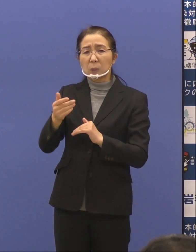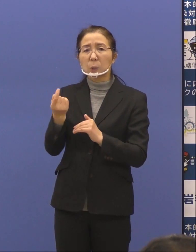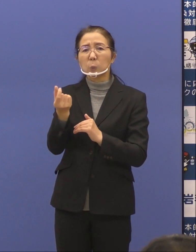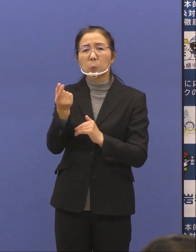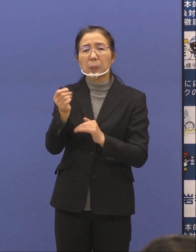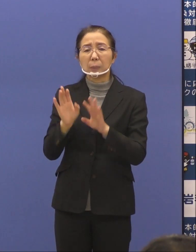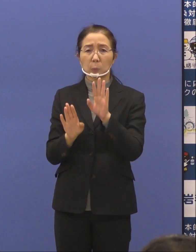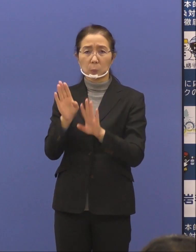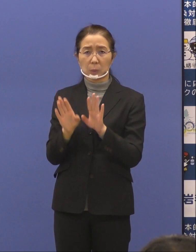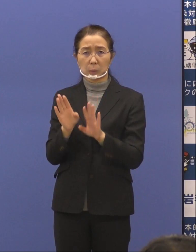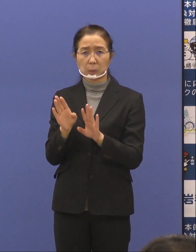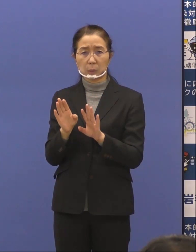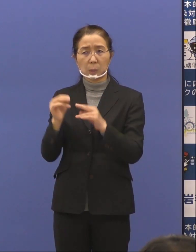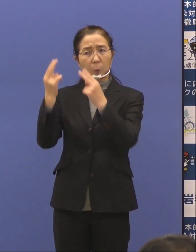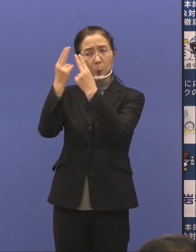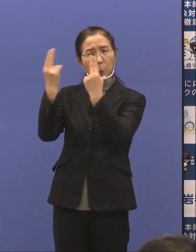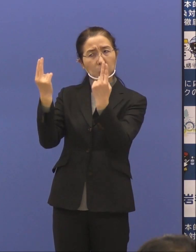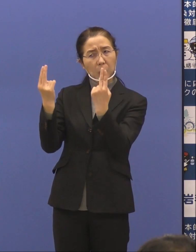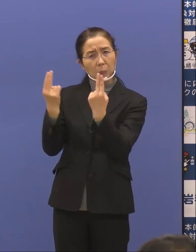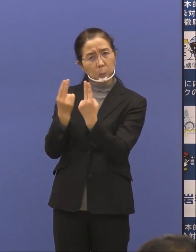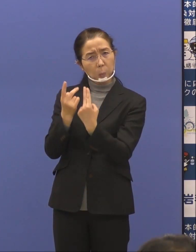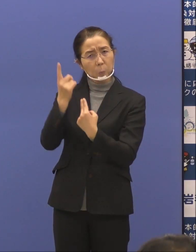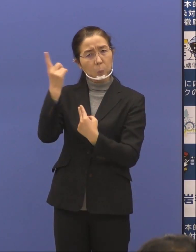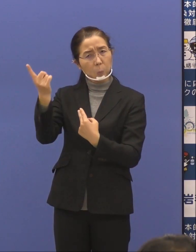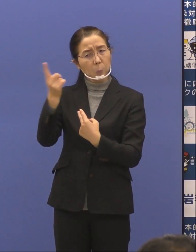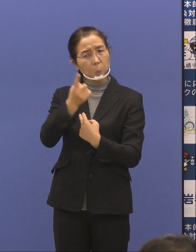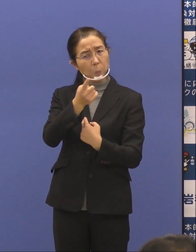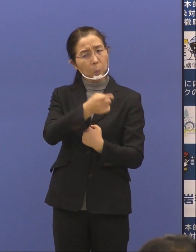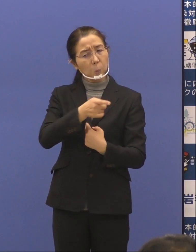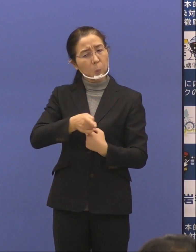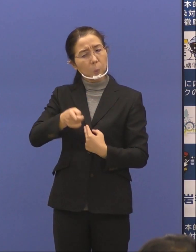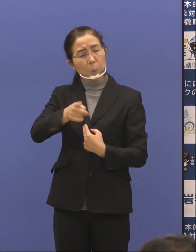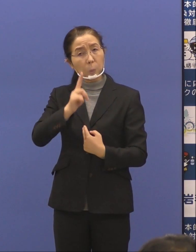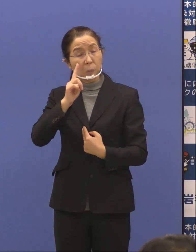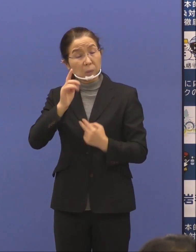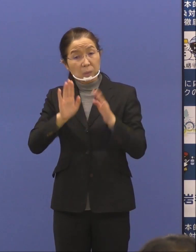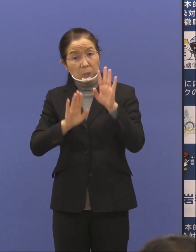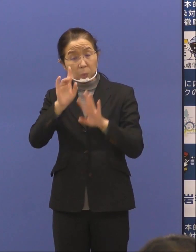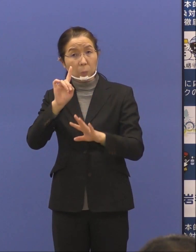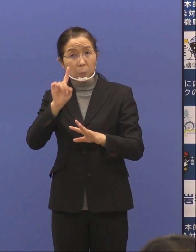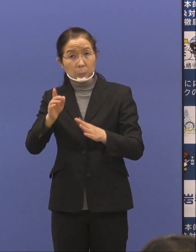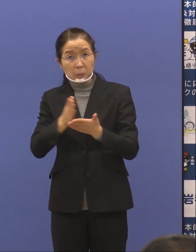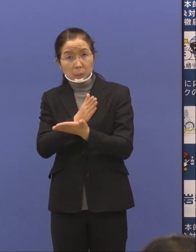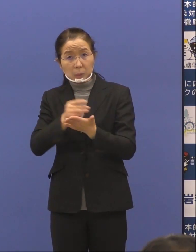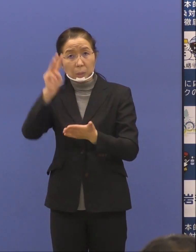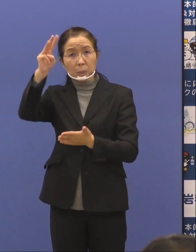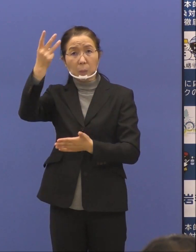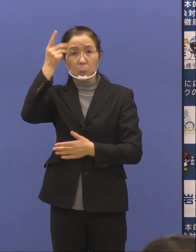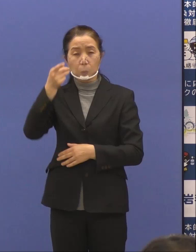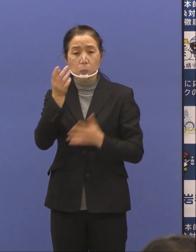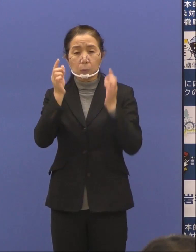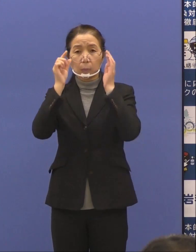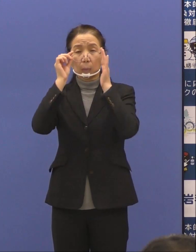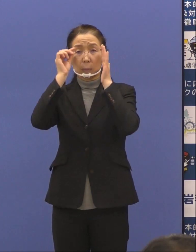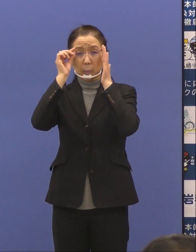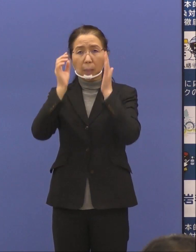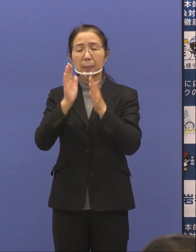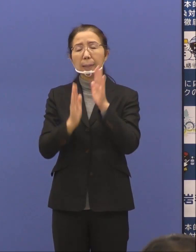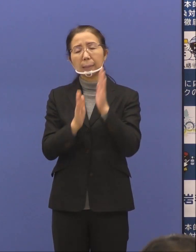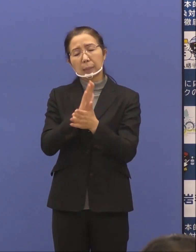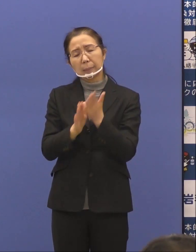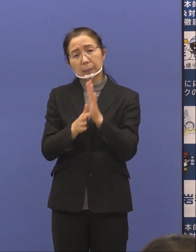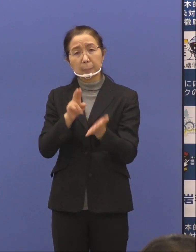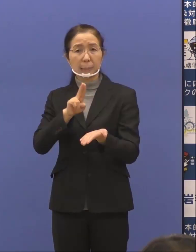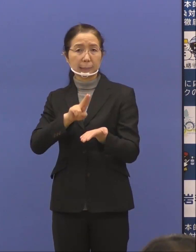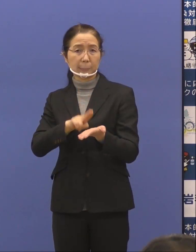少ないので、まず北海道や他の東北各県の状況を参考にしながら決めてい